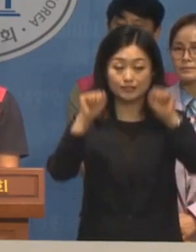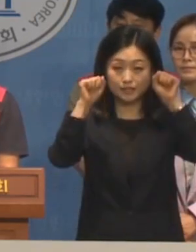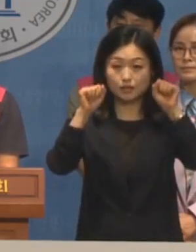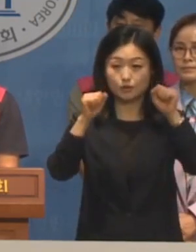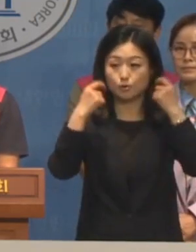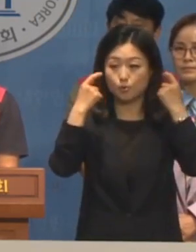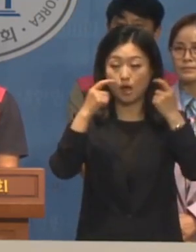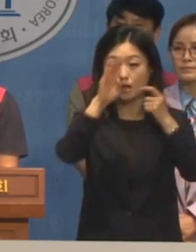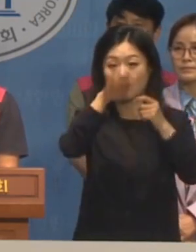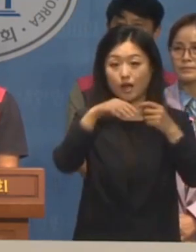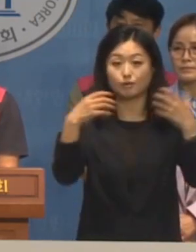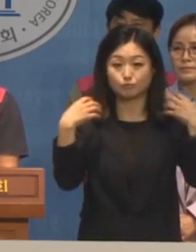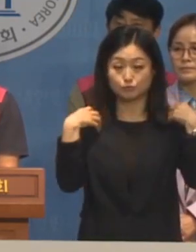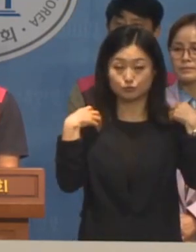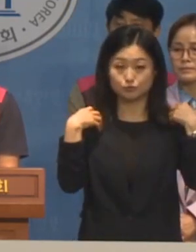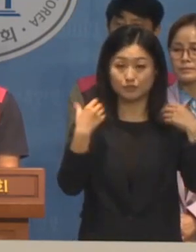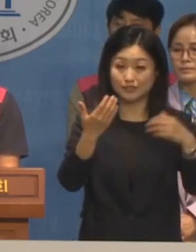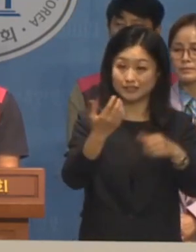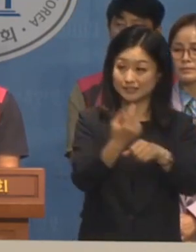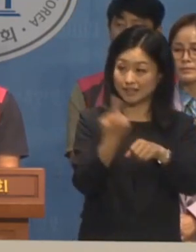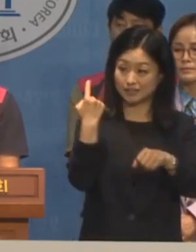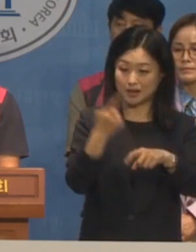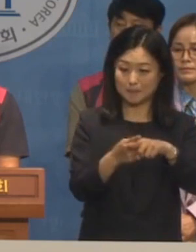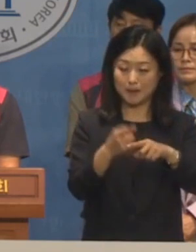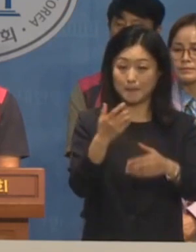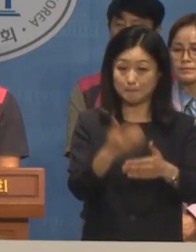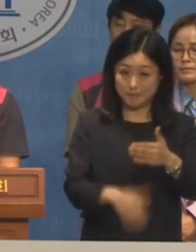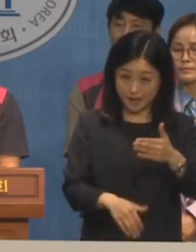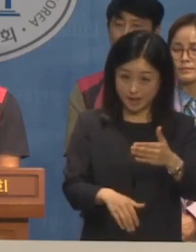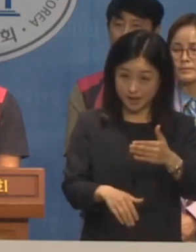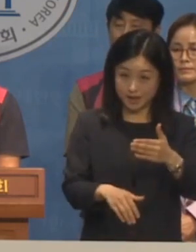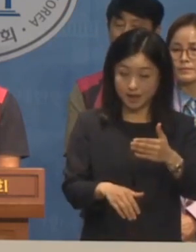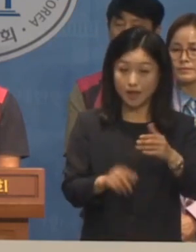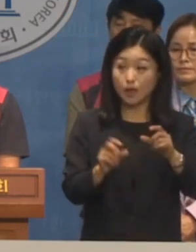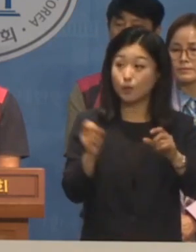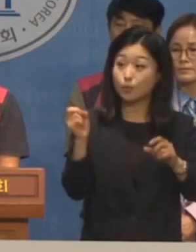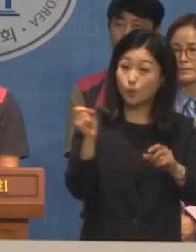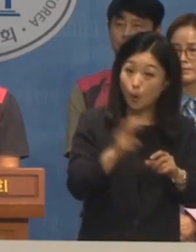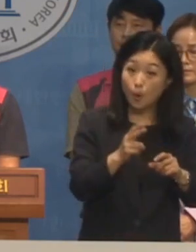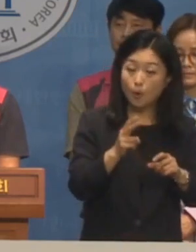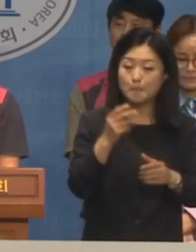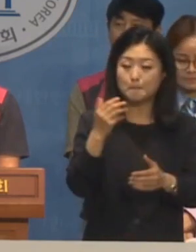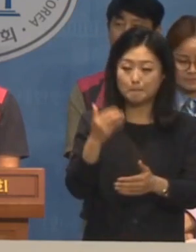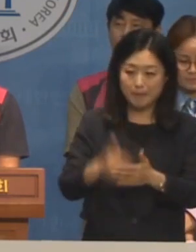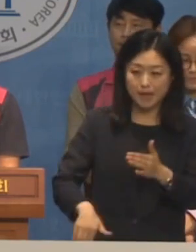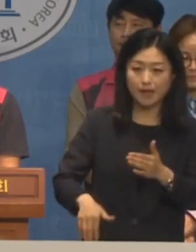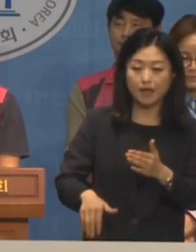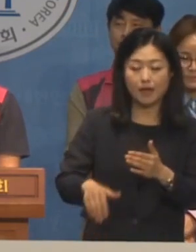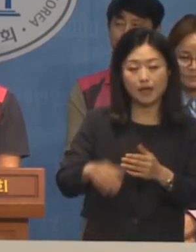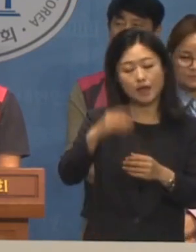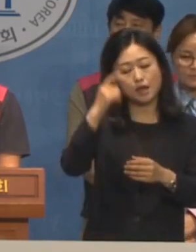문화체육관광부가 이미 절반 삭감한 문화예술교육 예산을 또다시 대폭 삭감한다고 합니다.